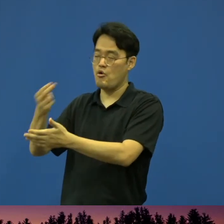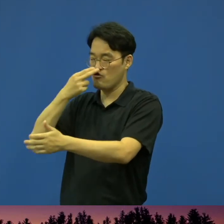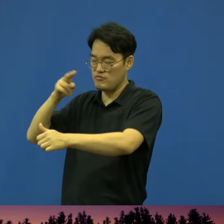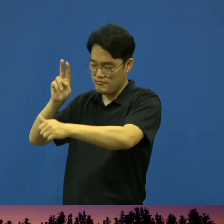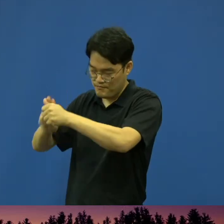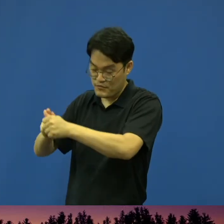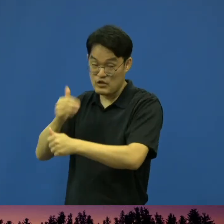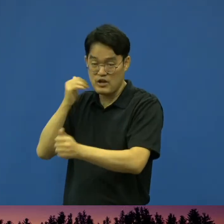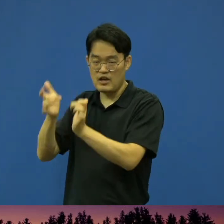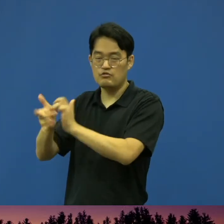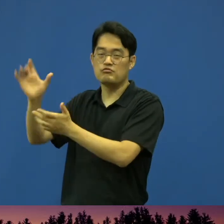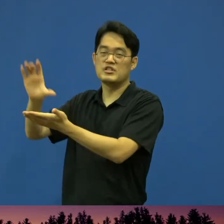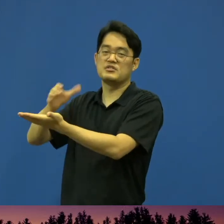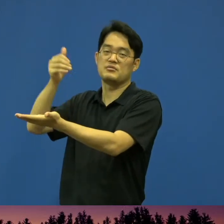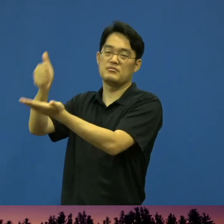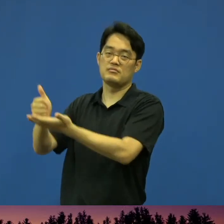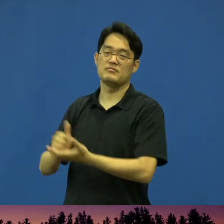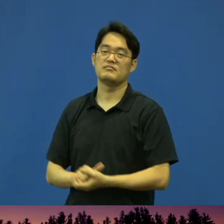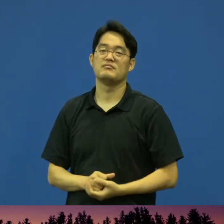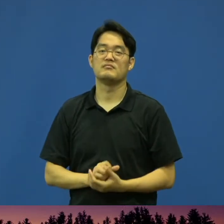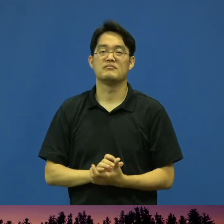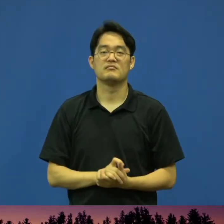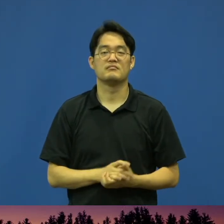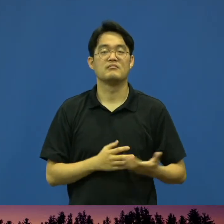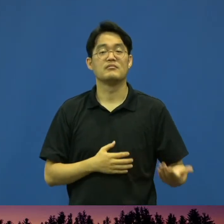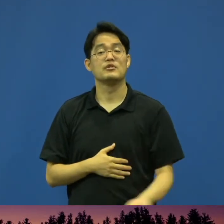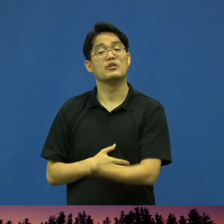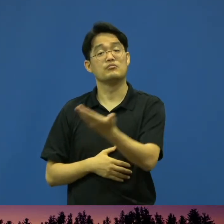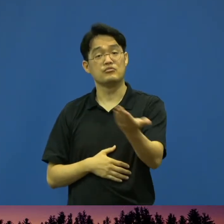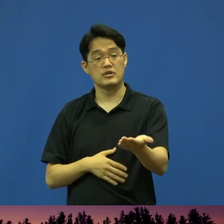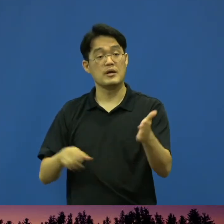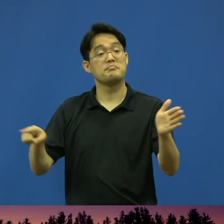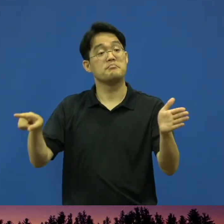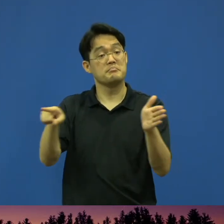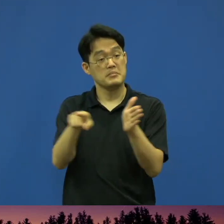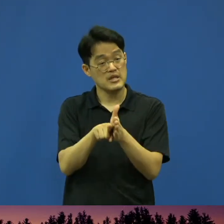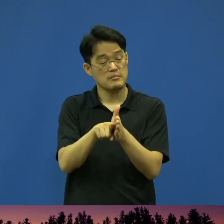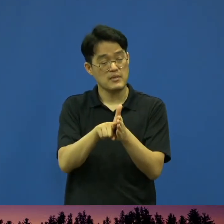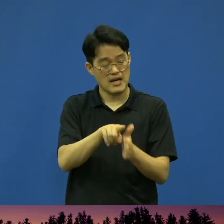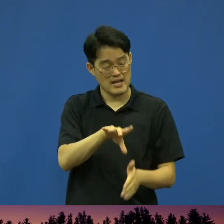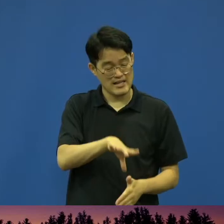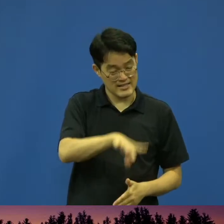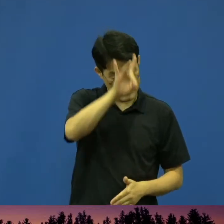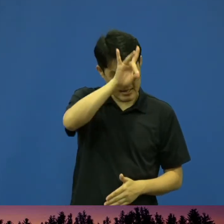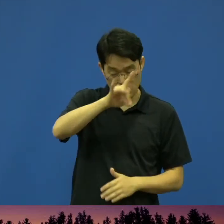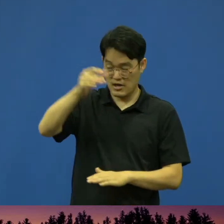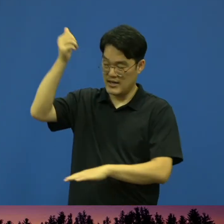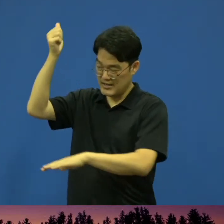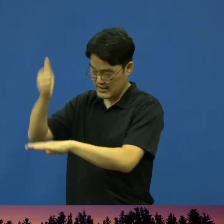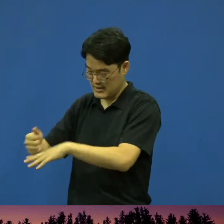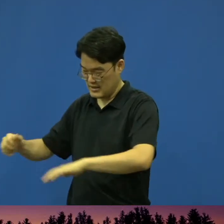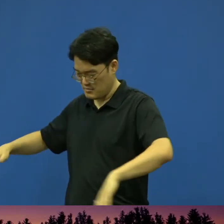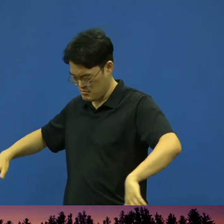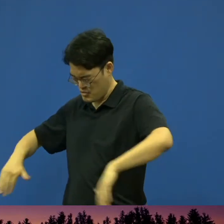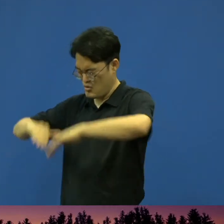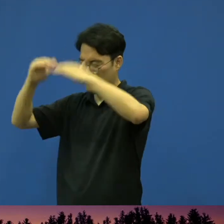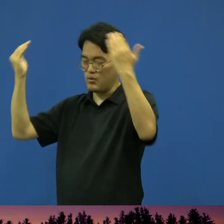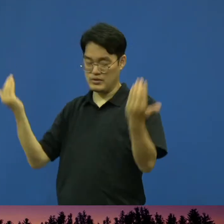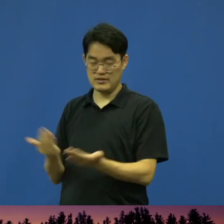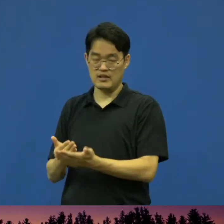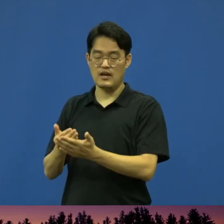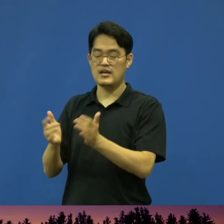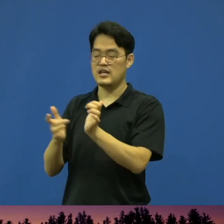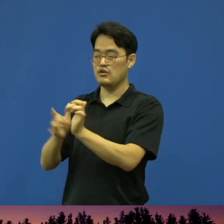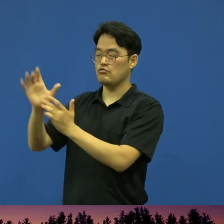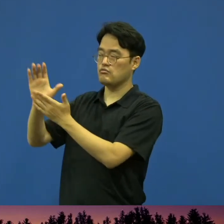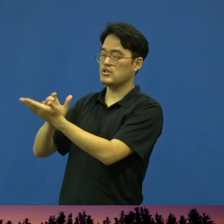분은 누구십니까? 여러분, 신앙의 시작도 예수 그리스도, 신앙의